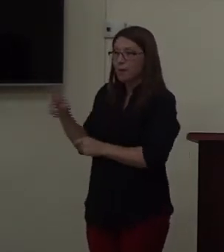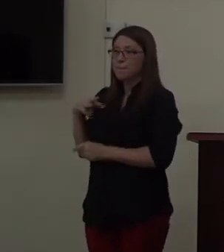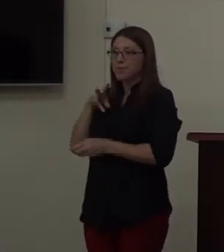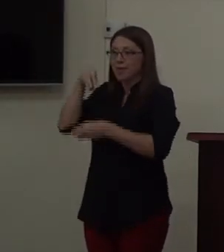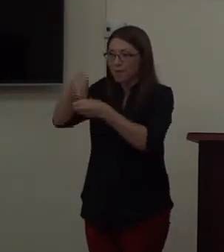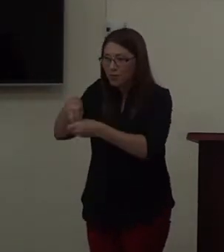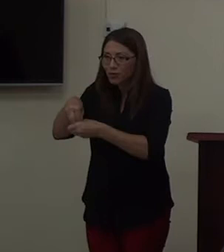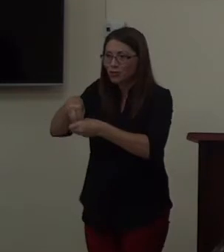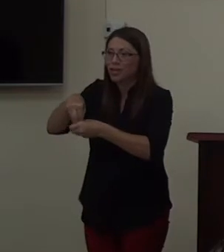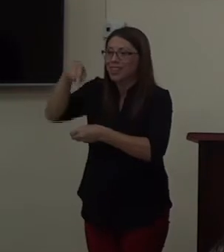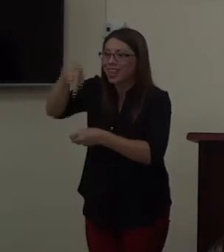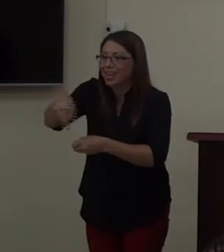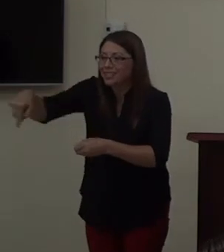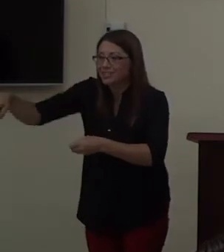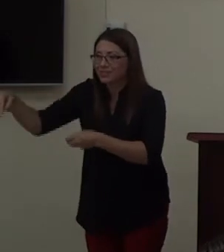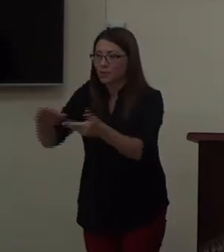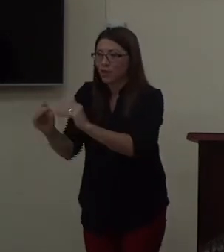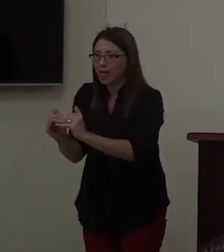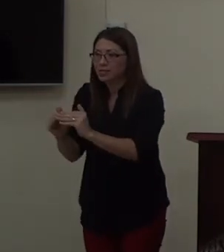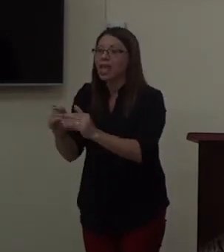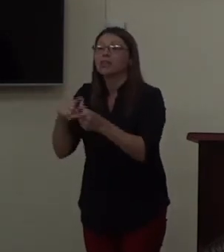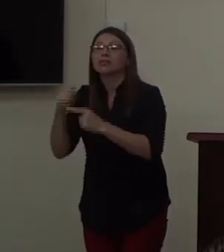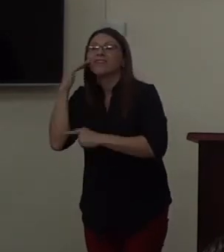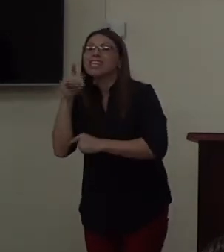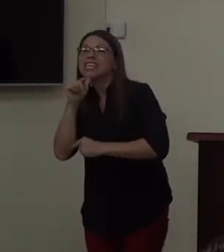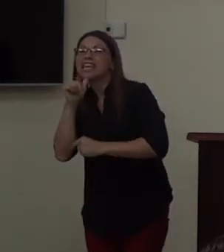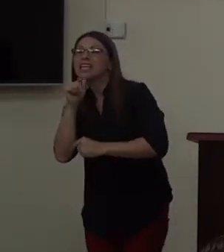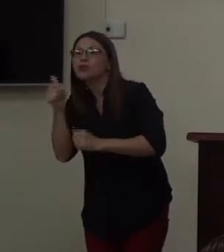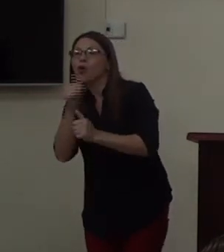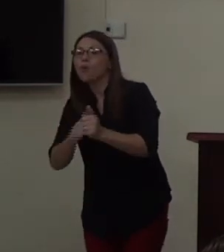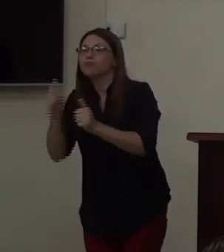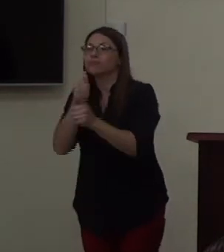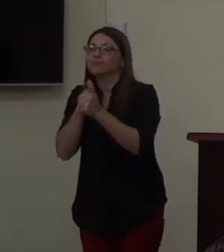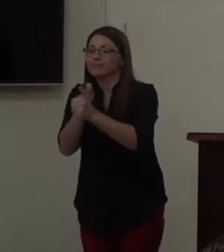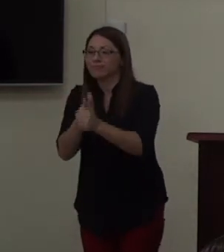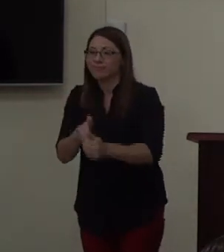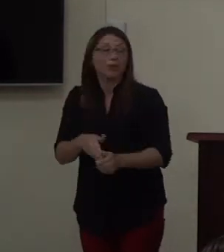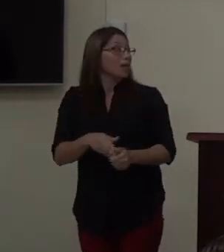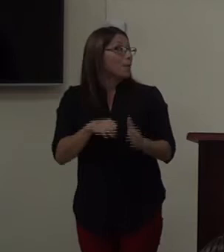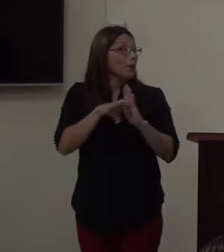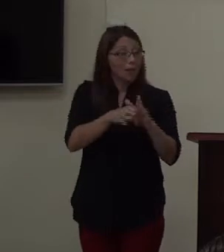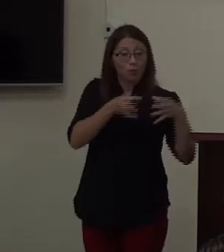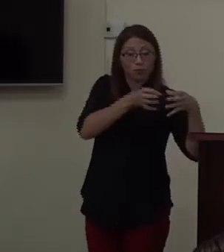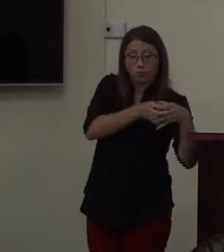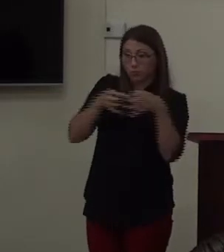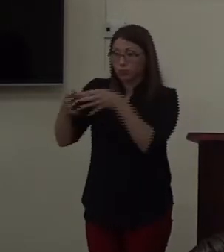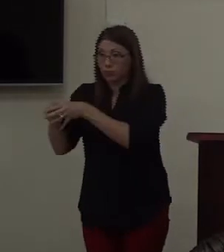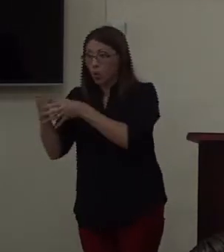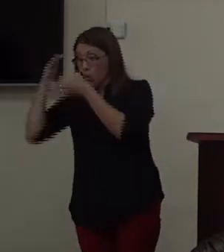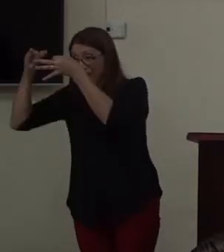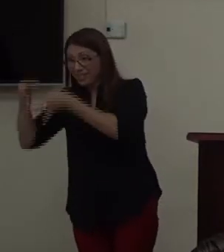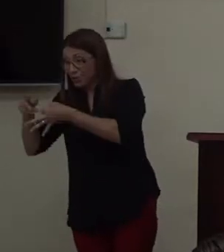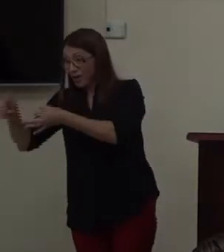cuáles son estas figuras de autoridad, ¿verdad? Una decisión avalada por estos o por estos tiene un peso